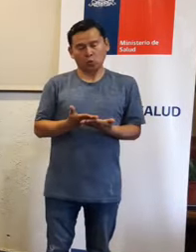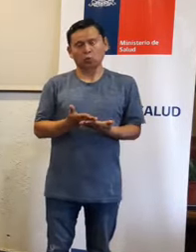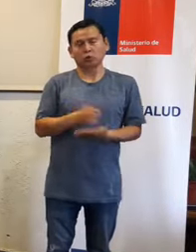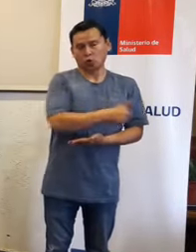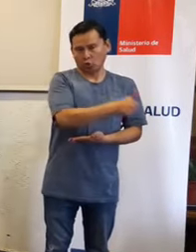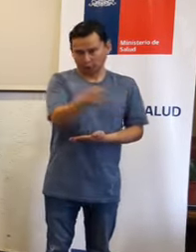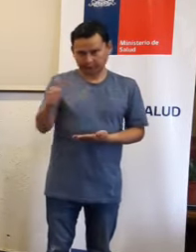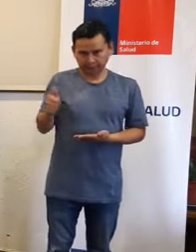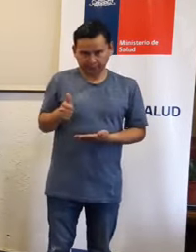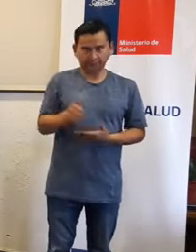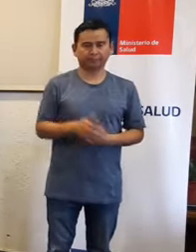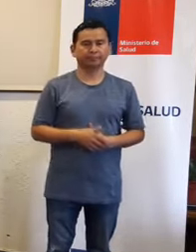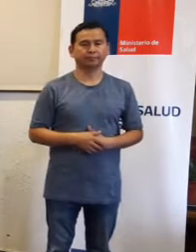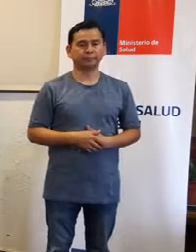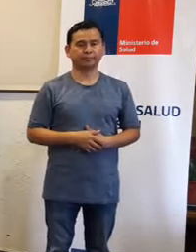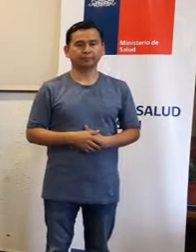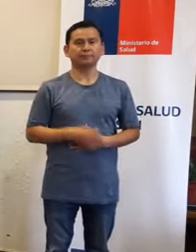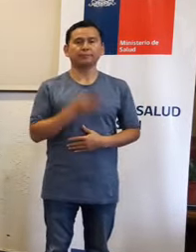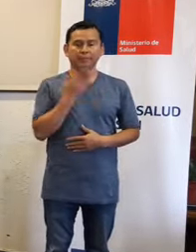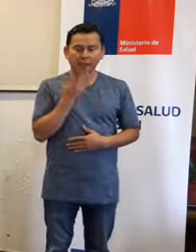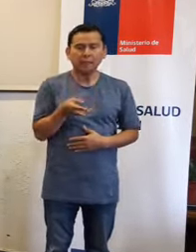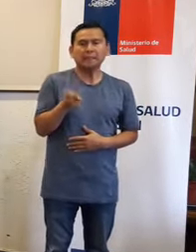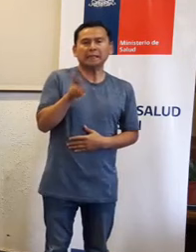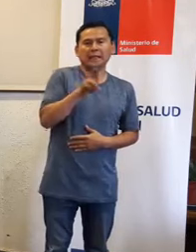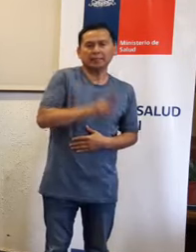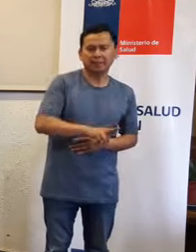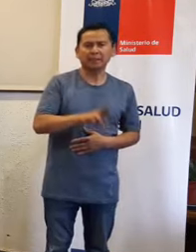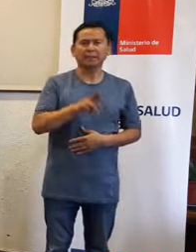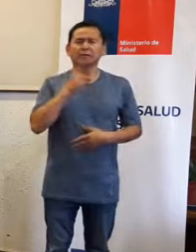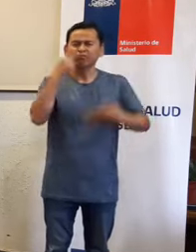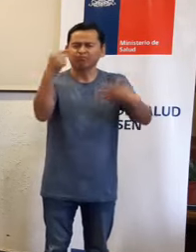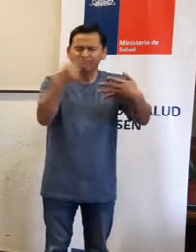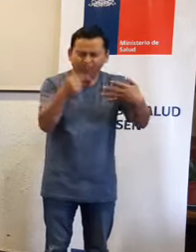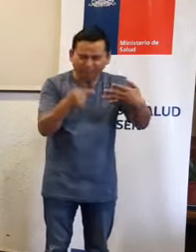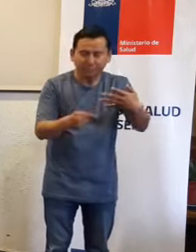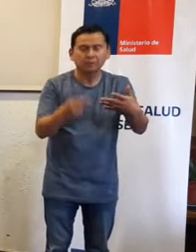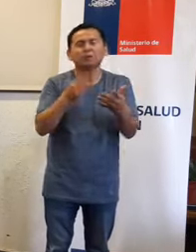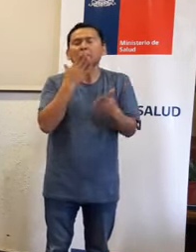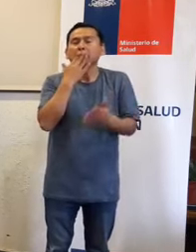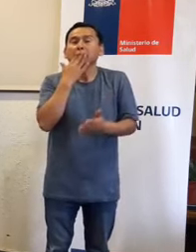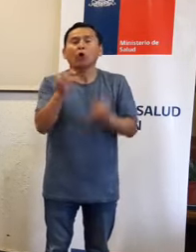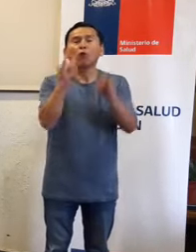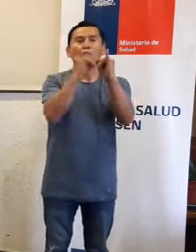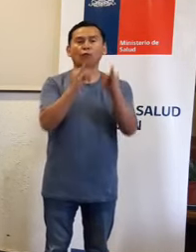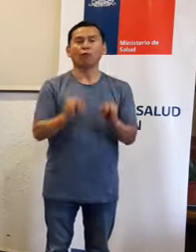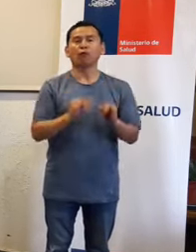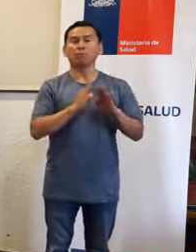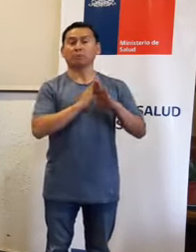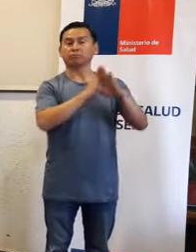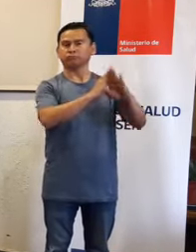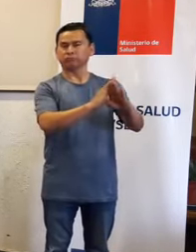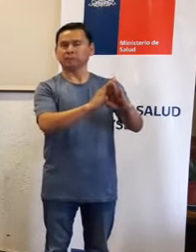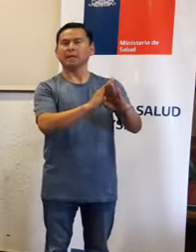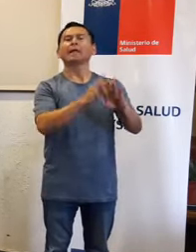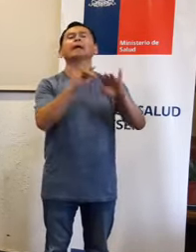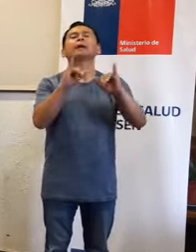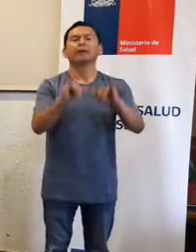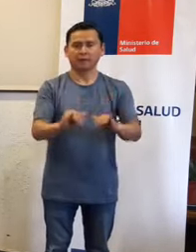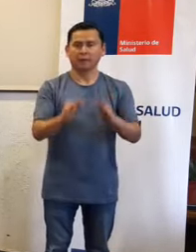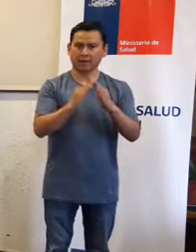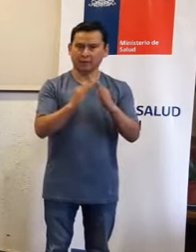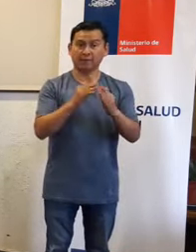todos los habitantes. Hemos reiterado un sinnúmero de veces que una de las mejores formas de prevenir es quedarnos en casa.